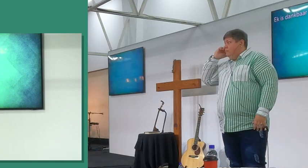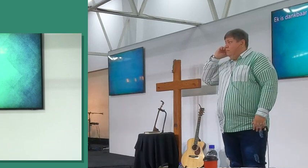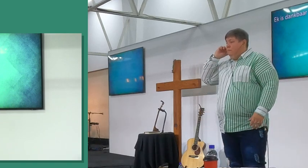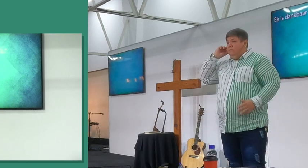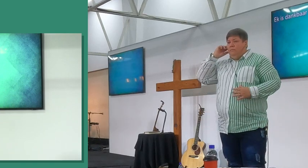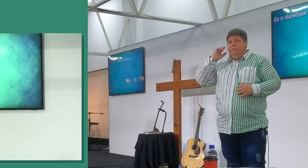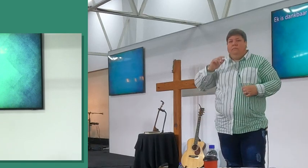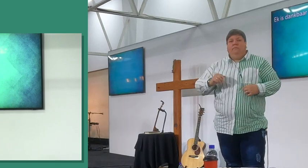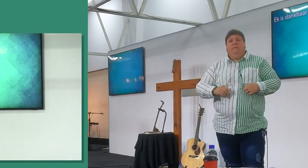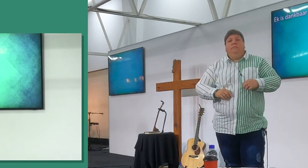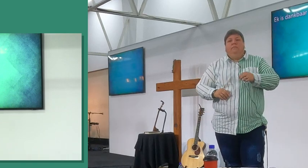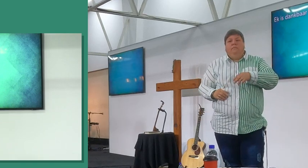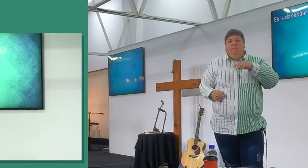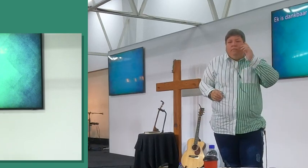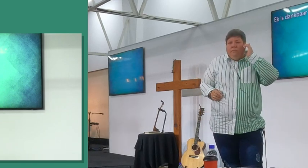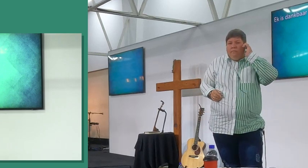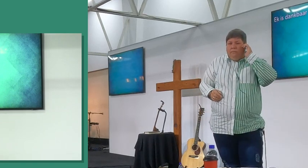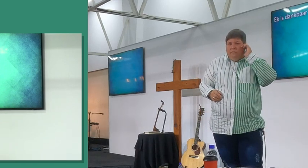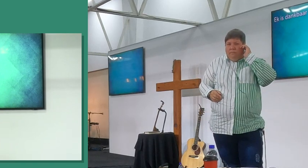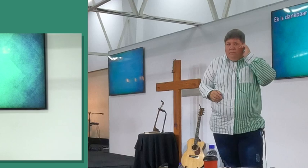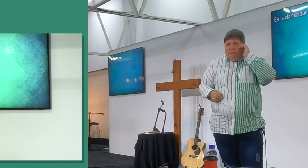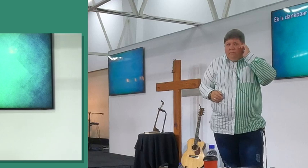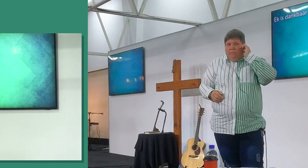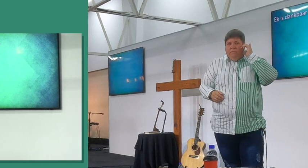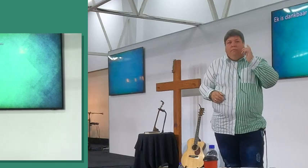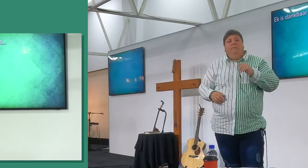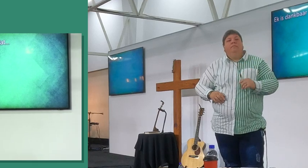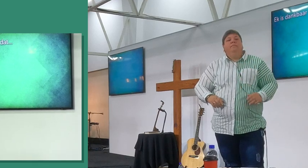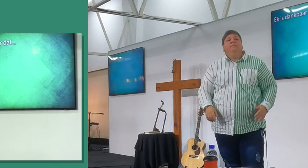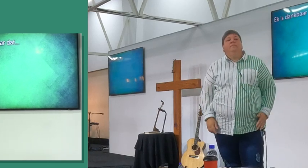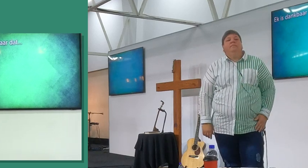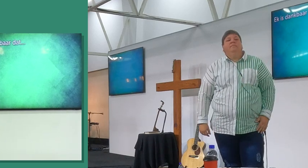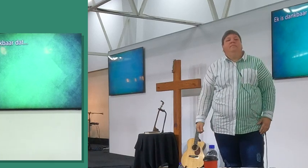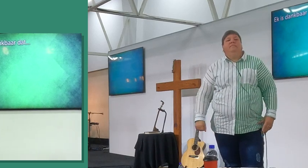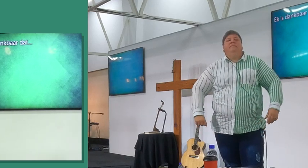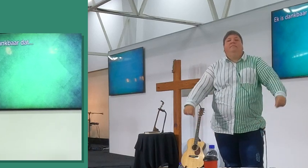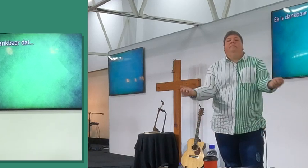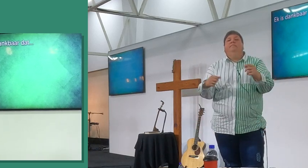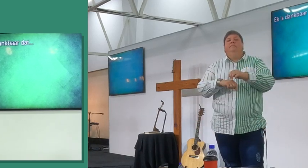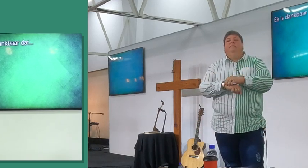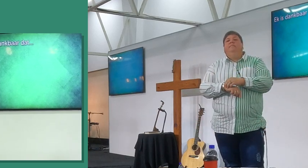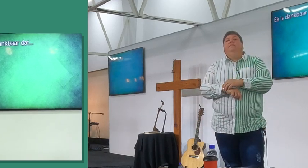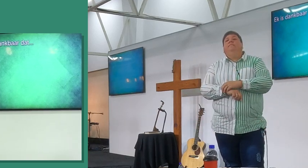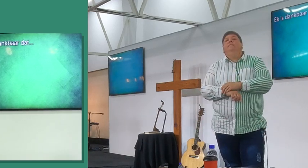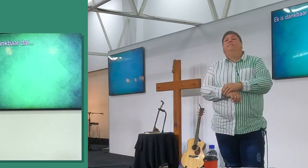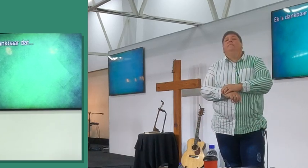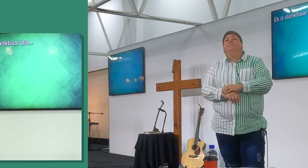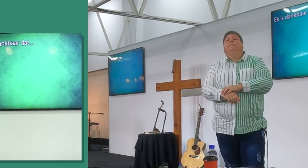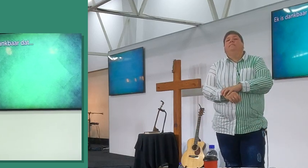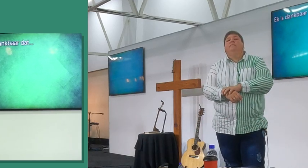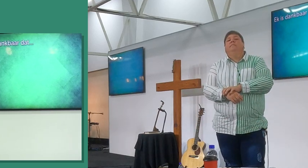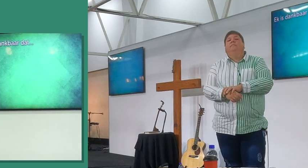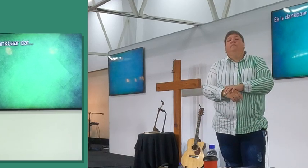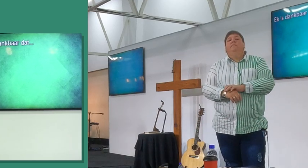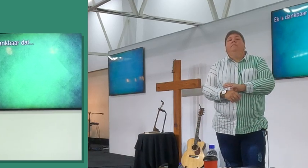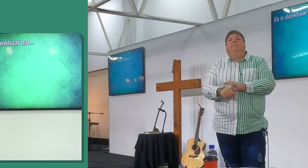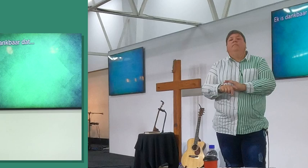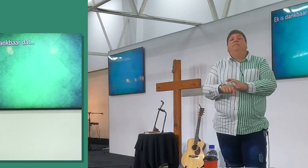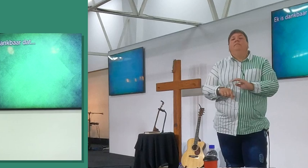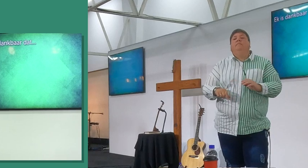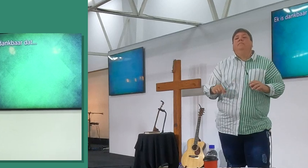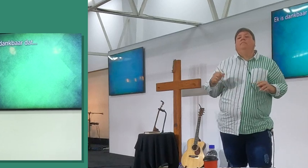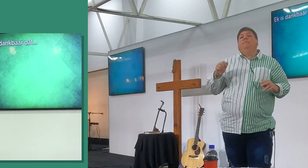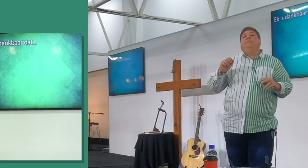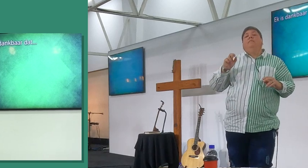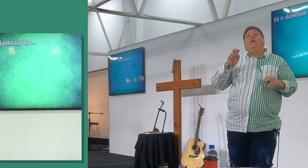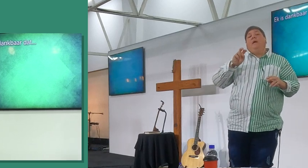nou, ok, kom ek help vir jou, hoe Jesus vir jou genoeg word, is jy raak, en hier is een mind over matter ding, hier is een ding wat ek my, Paulus sê, ek moet my oe vestig op die